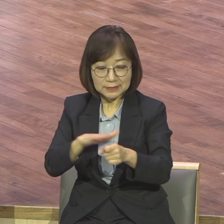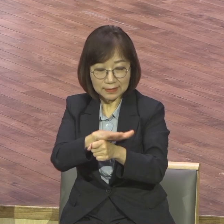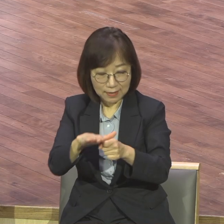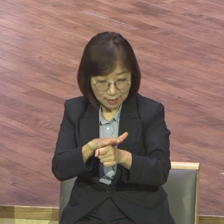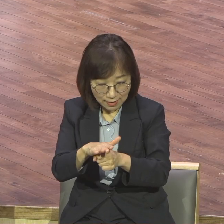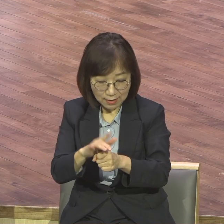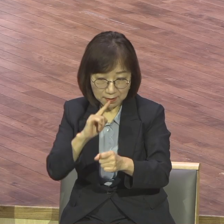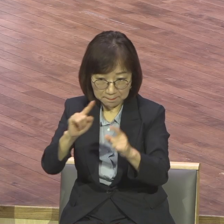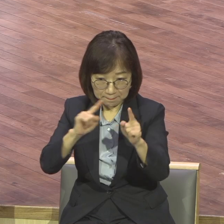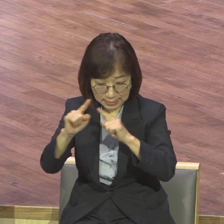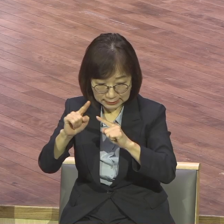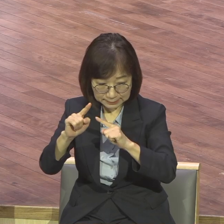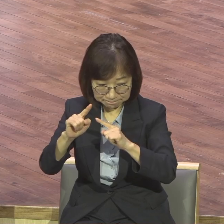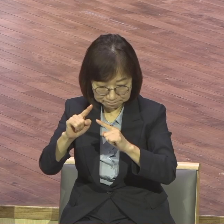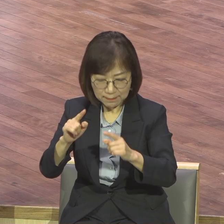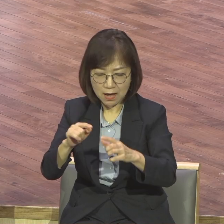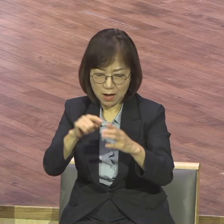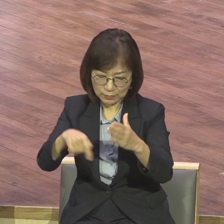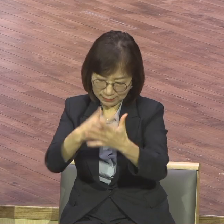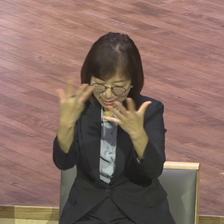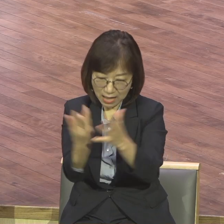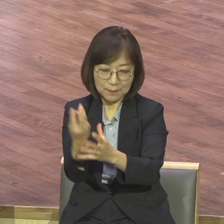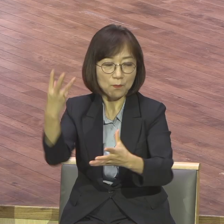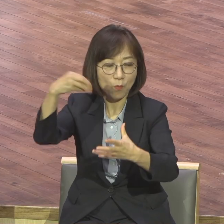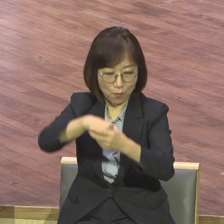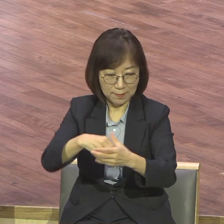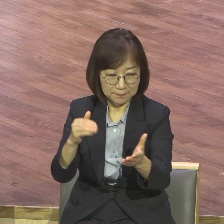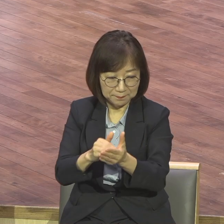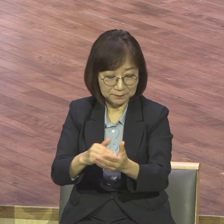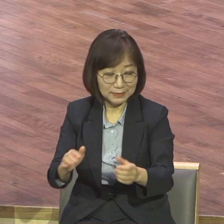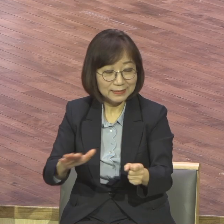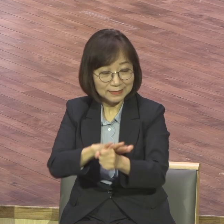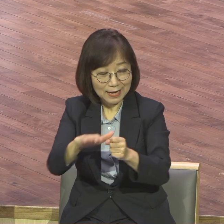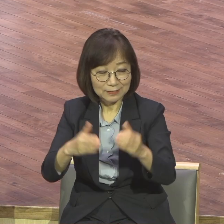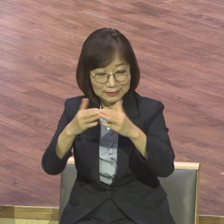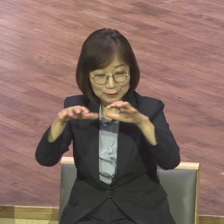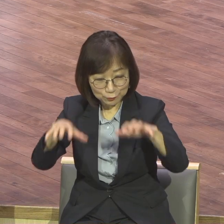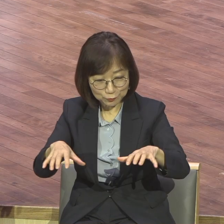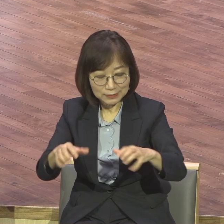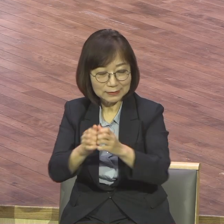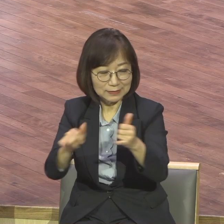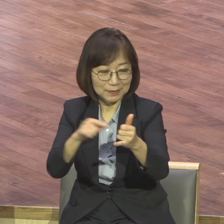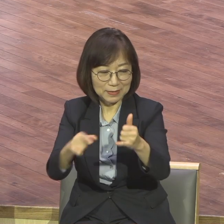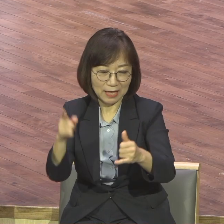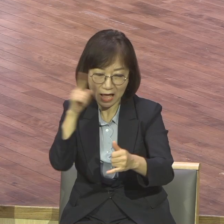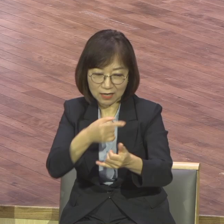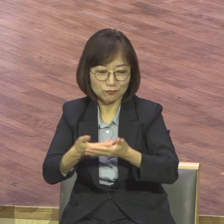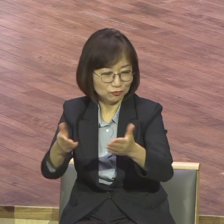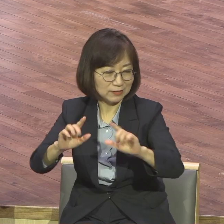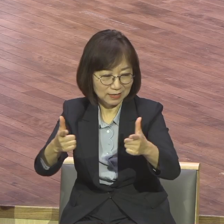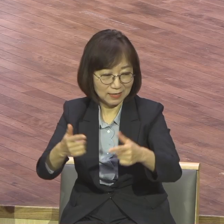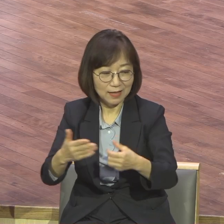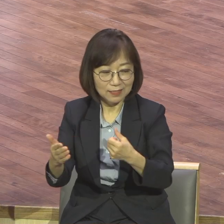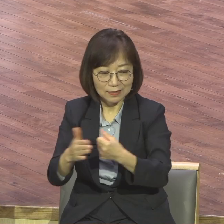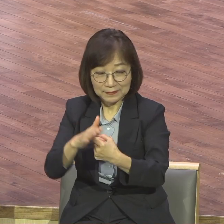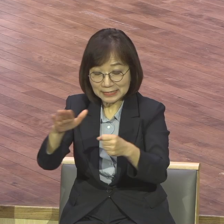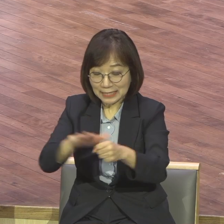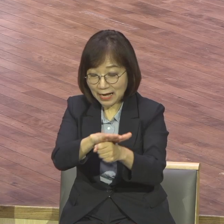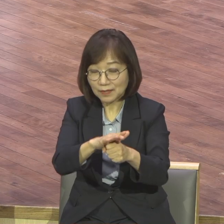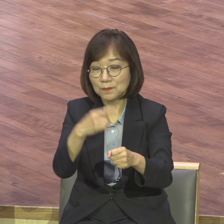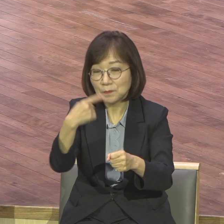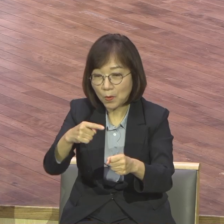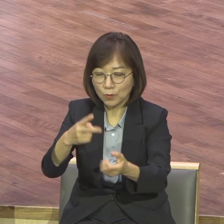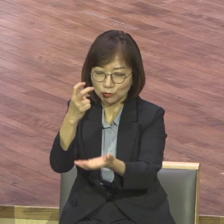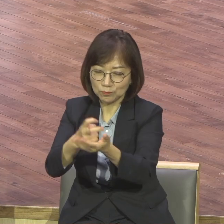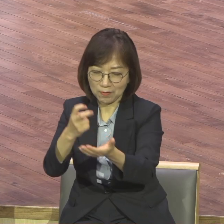그 말씀 가운데 다 들었느니라. 사랑은 이웃에게 악을 행하지 아니하느니 그러므로 사랑은 율법의